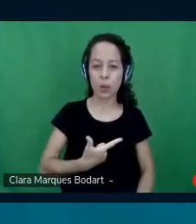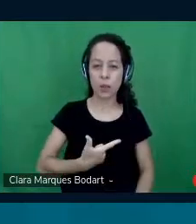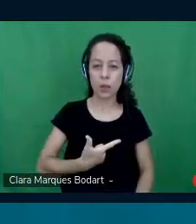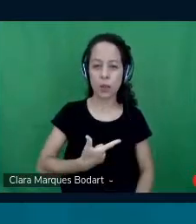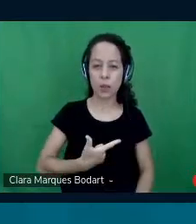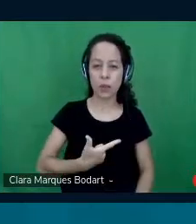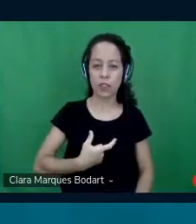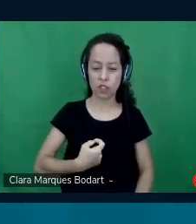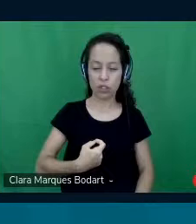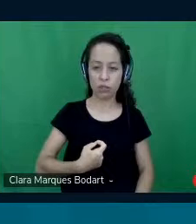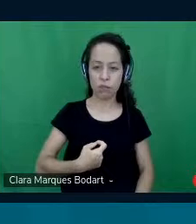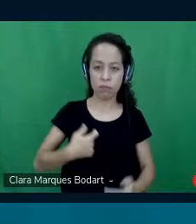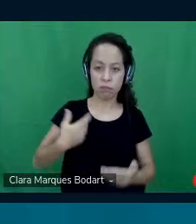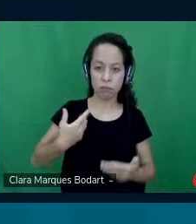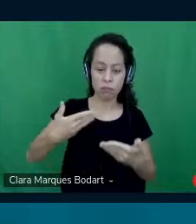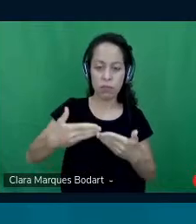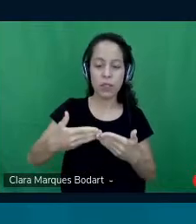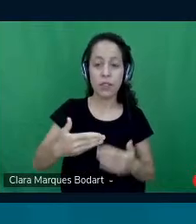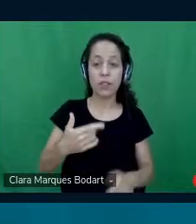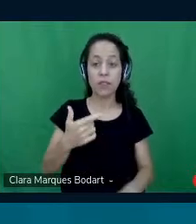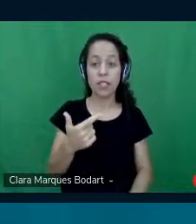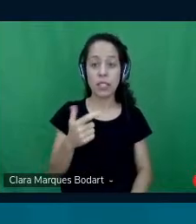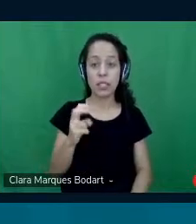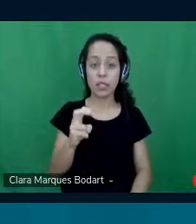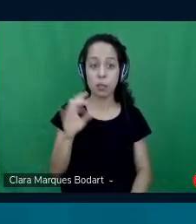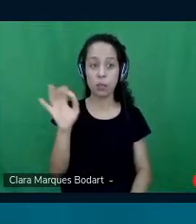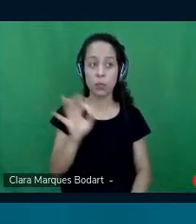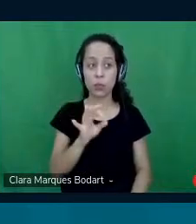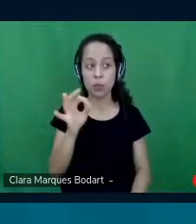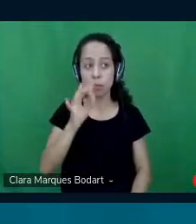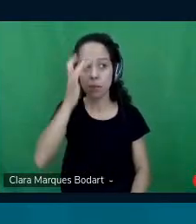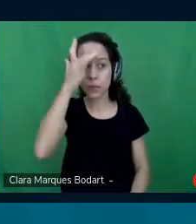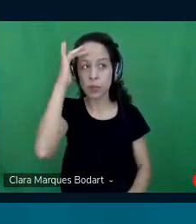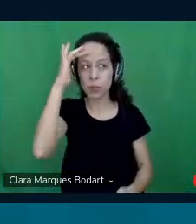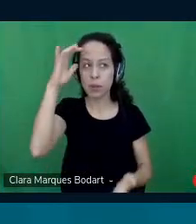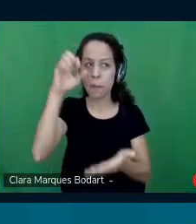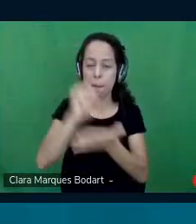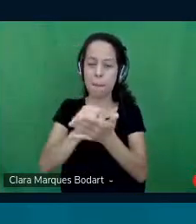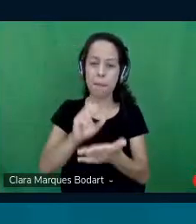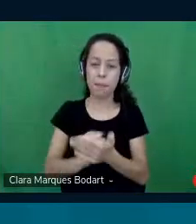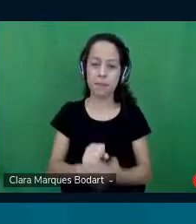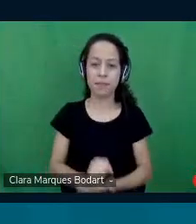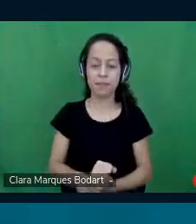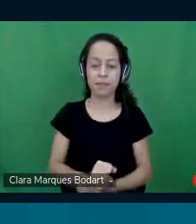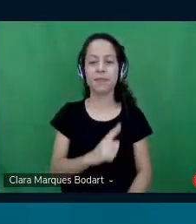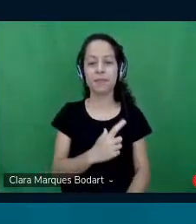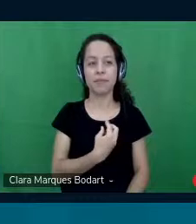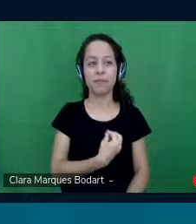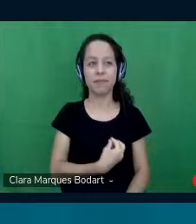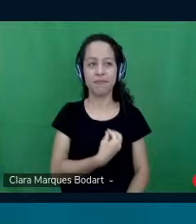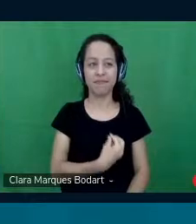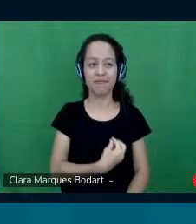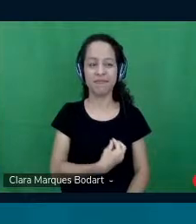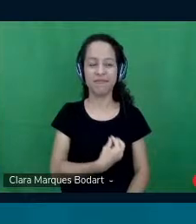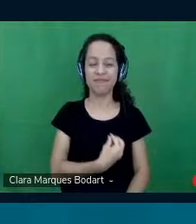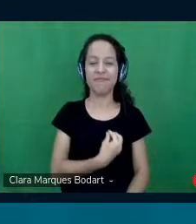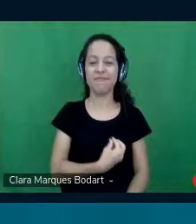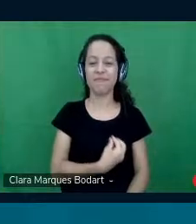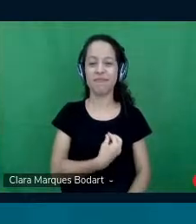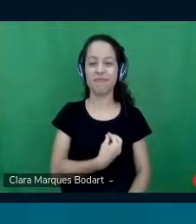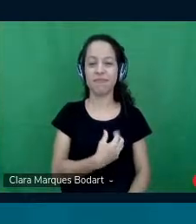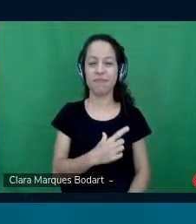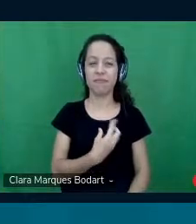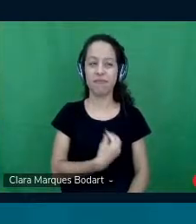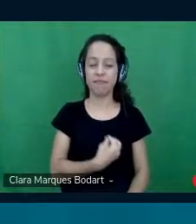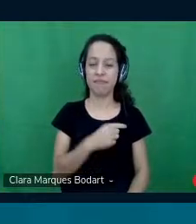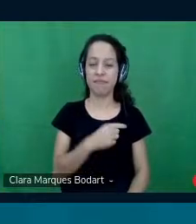com menos de 25% de matrícula das pessoas da idade de estar no segundo grau, né, de